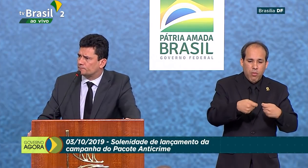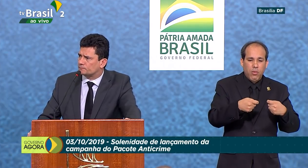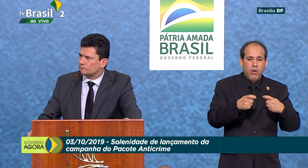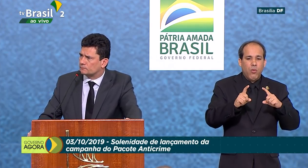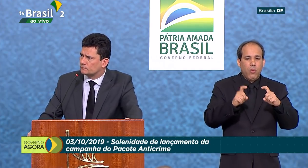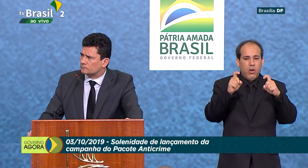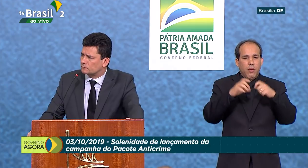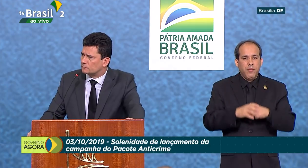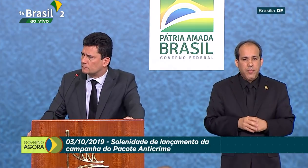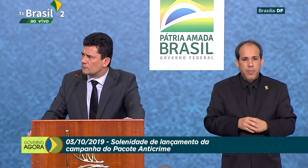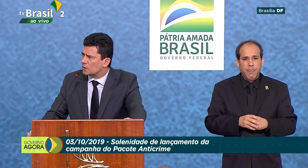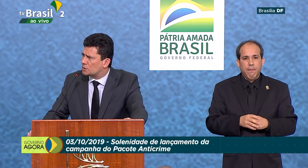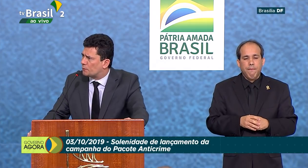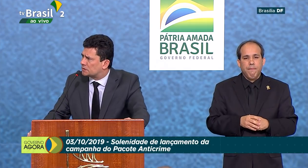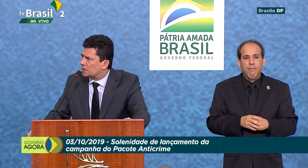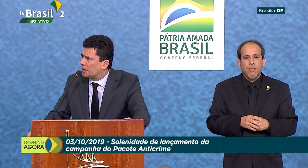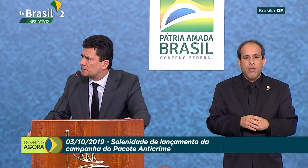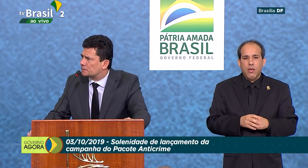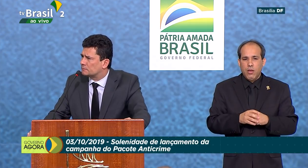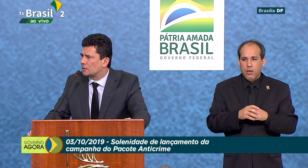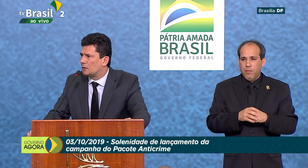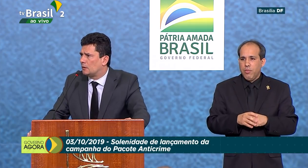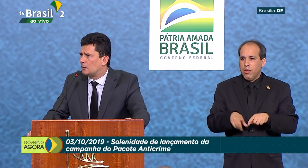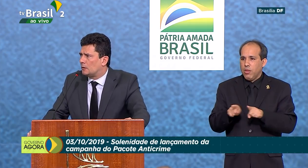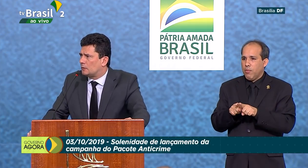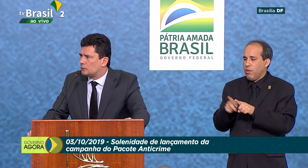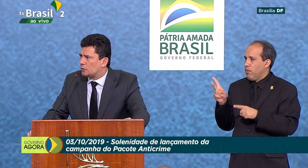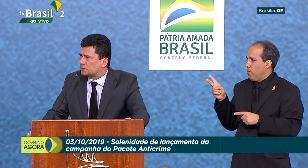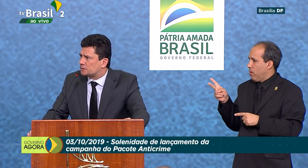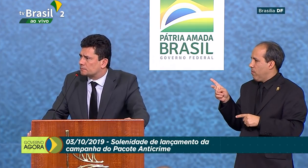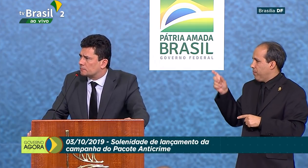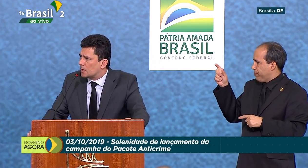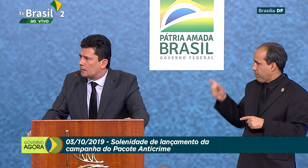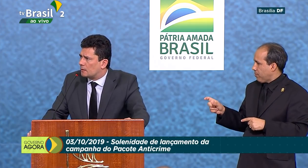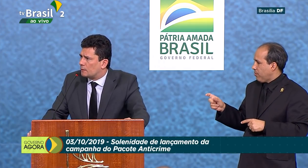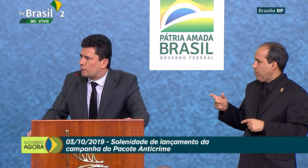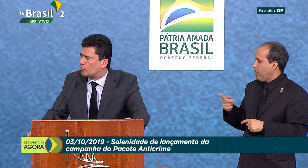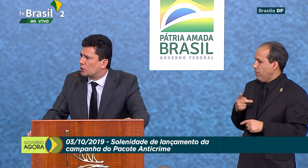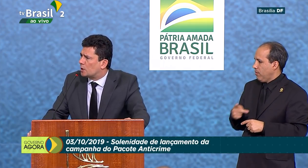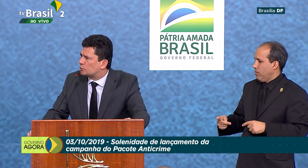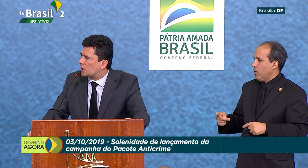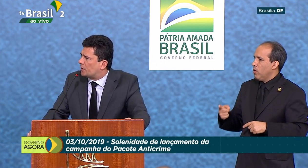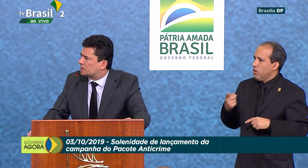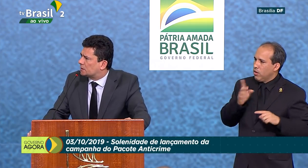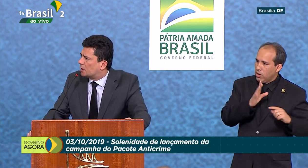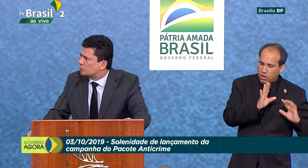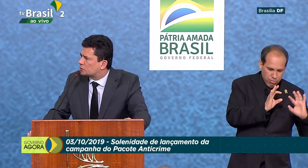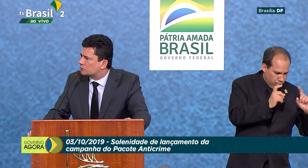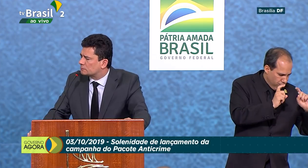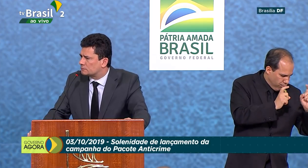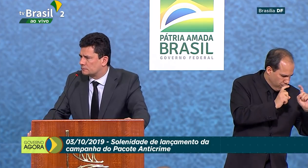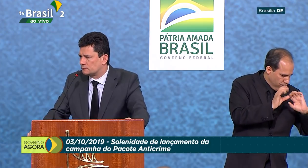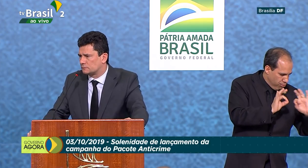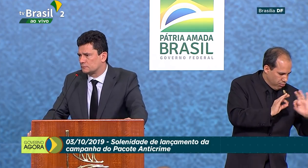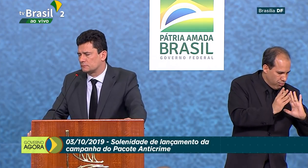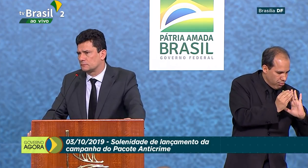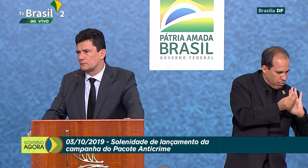orientação de Vossa Excelência, nós formulamos e apresentamos